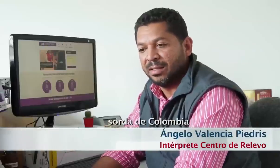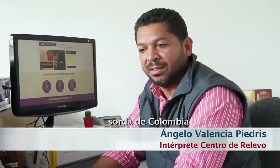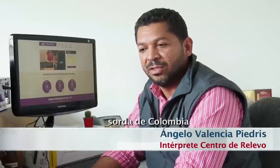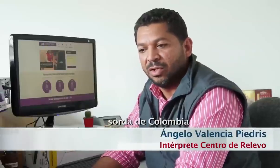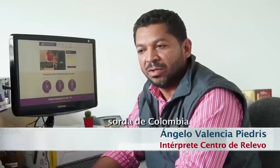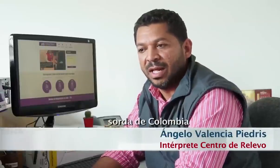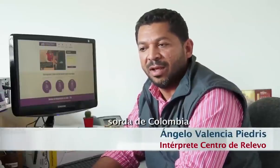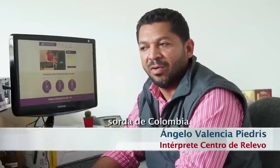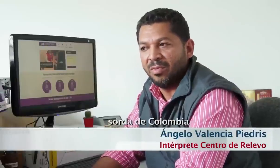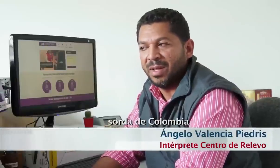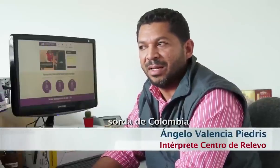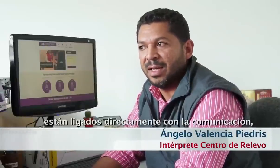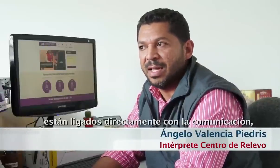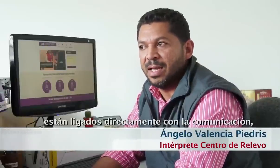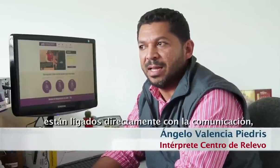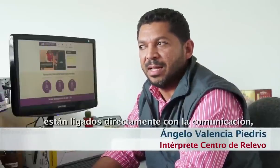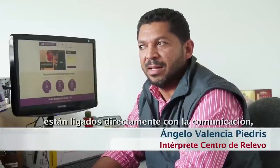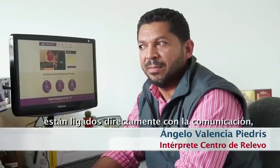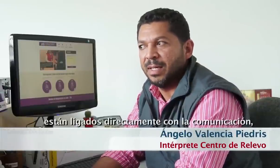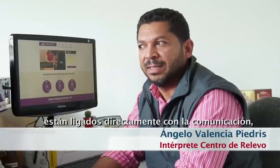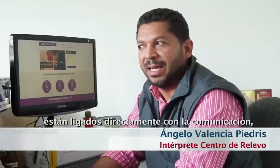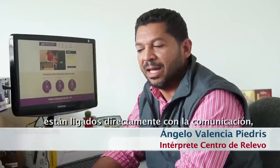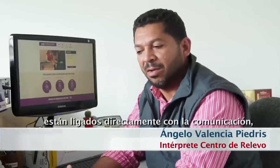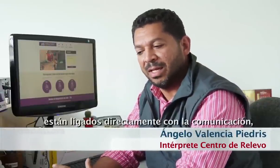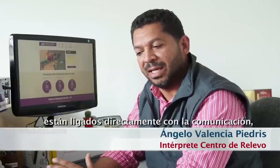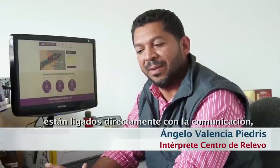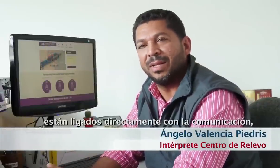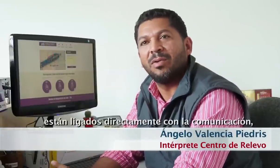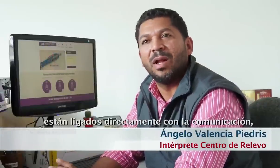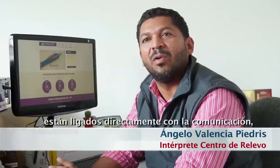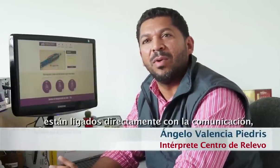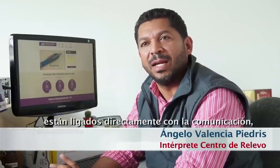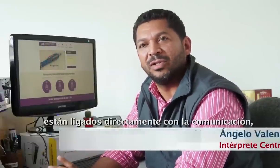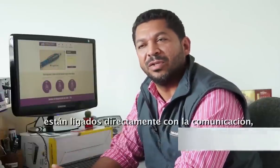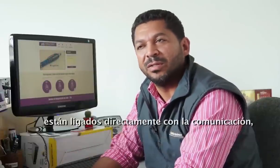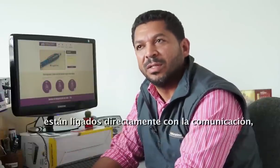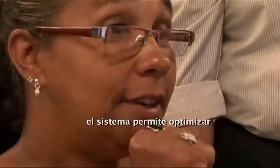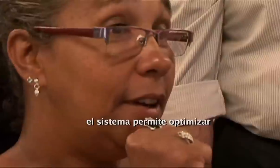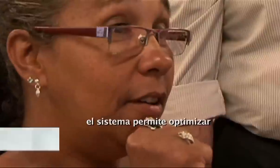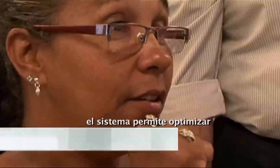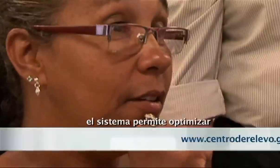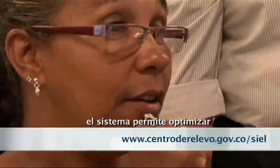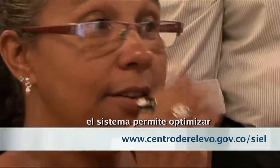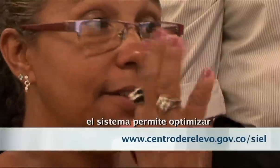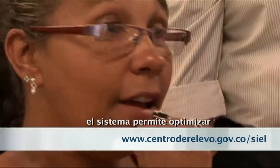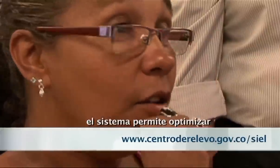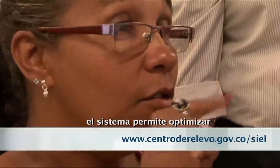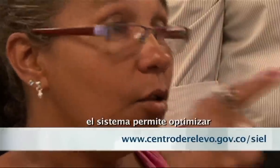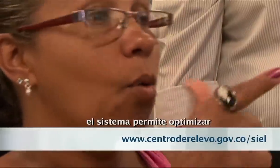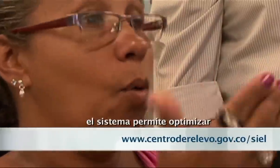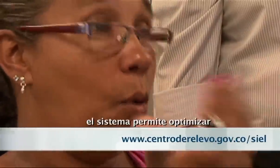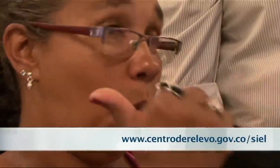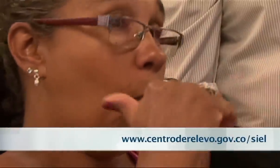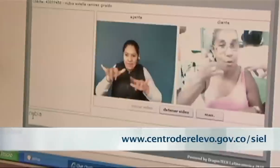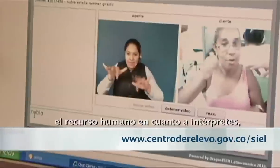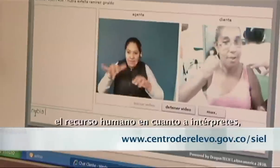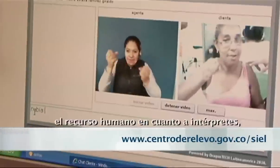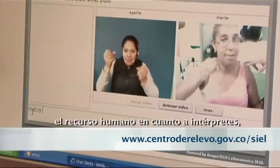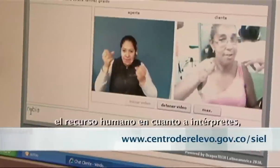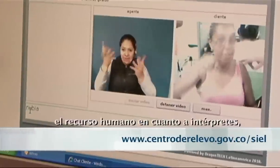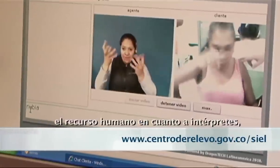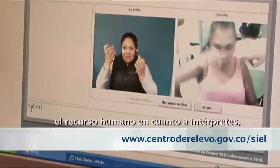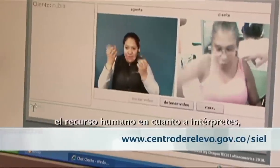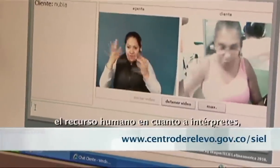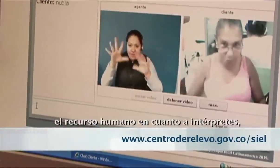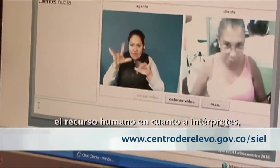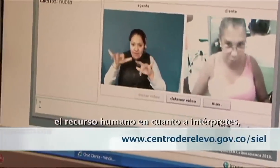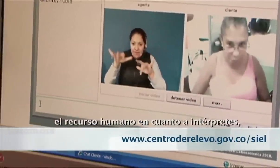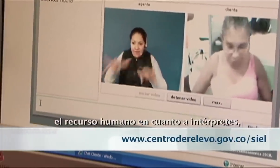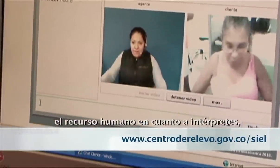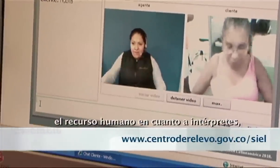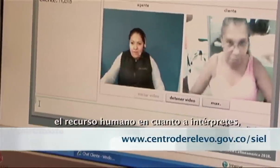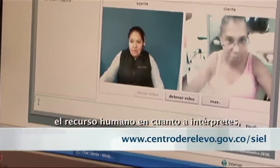de